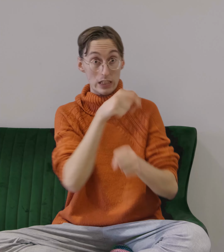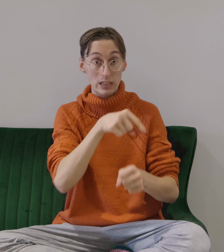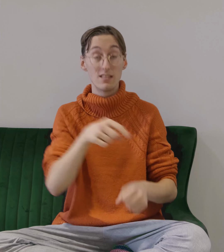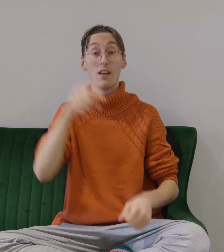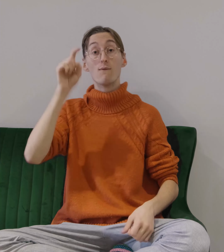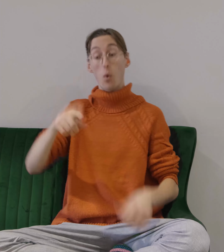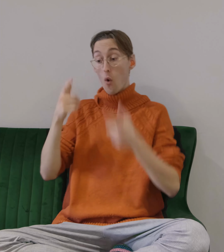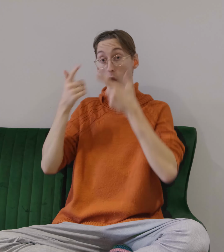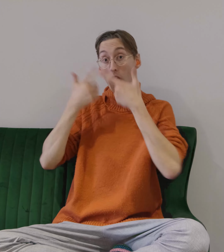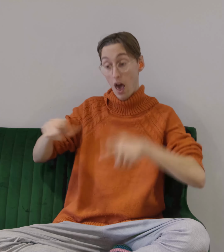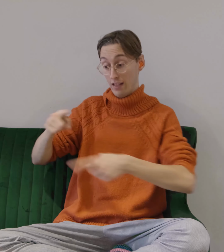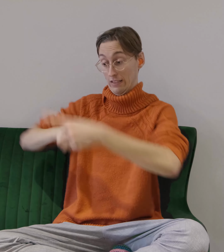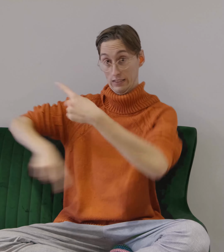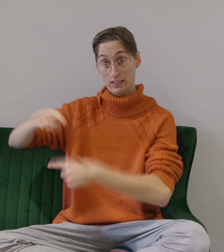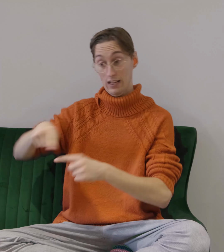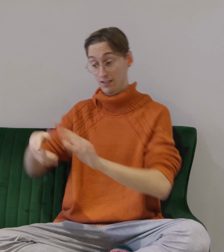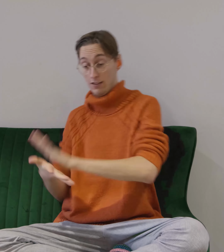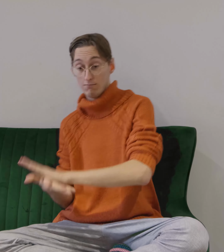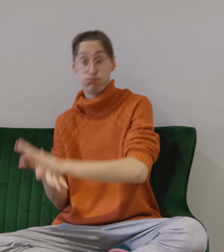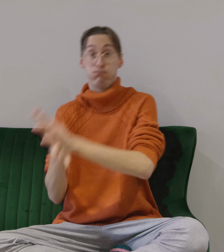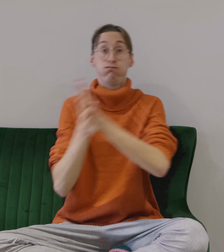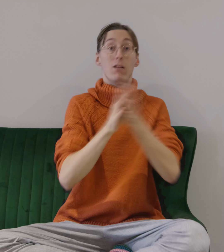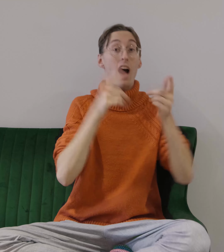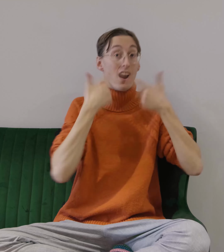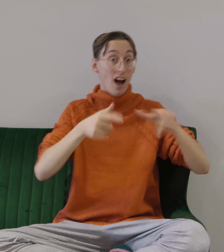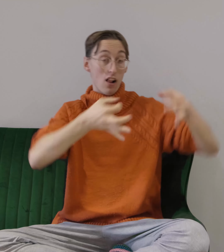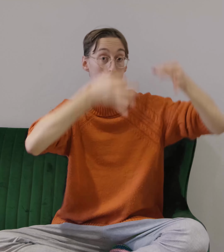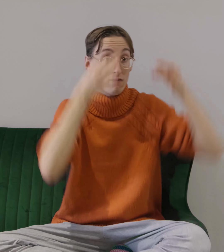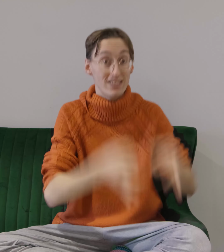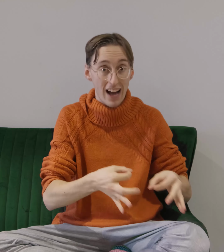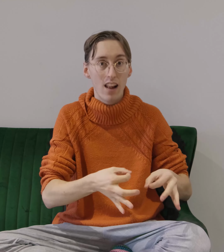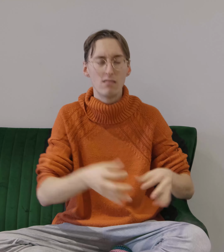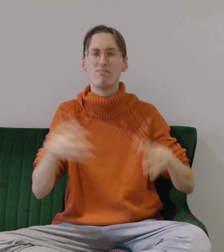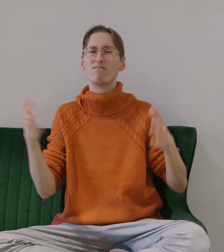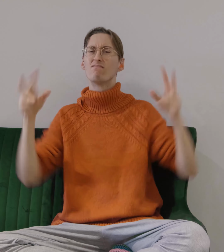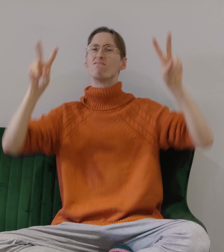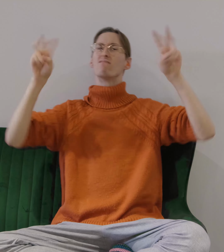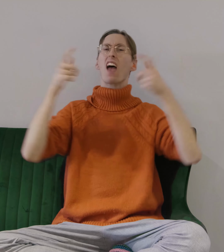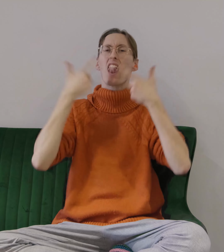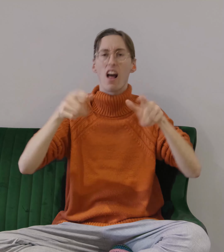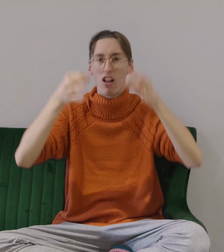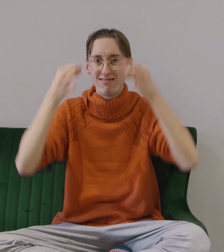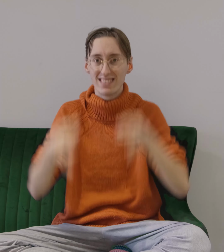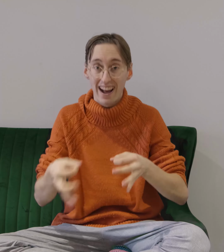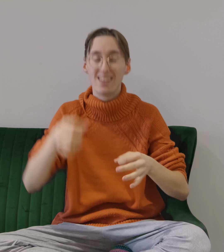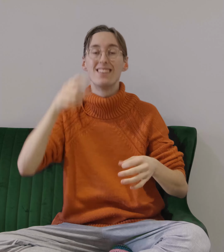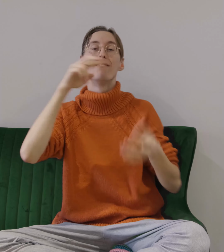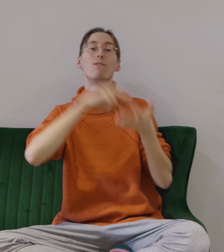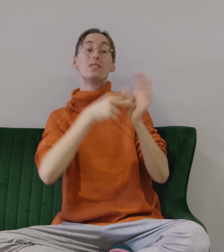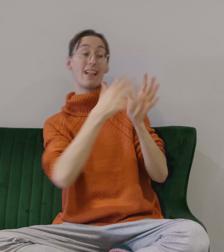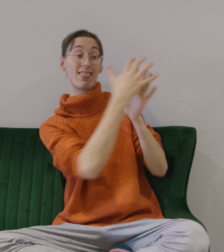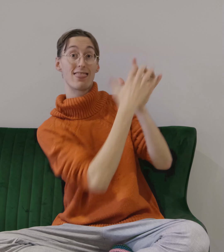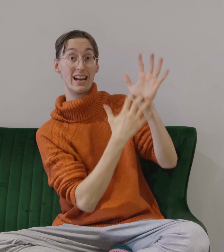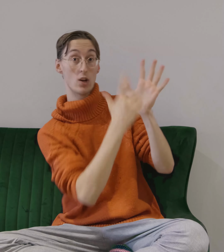Pour en arriver là, il faudrait que les langues signées soient des langues officielles. Une langue officielle est